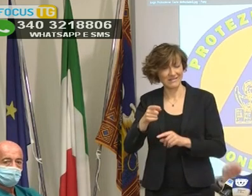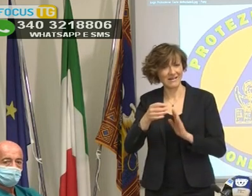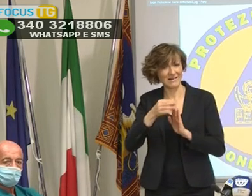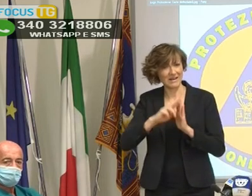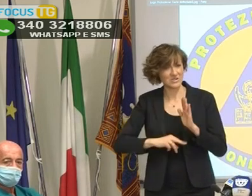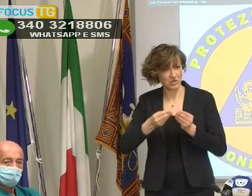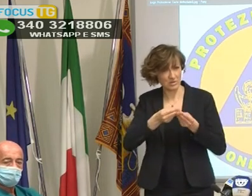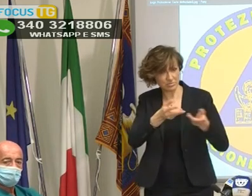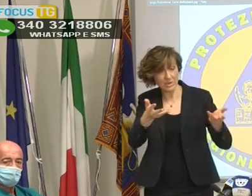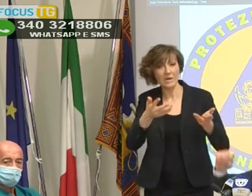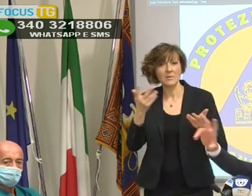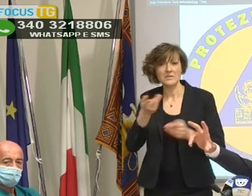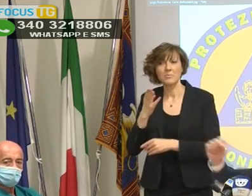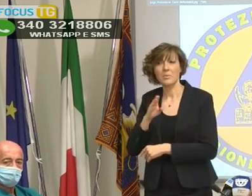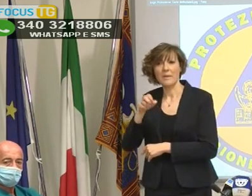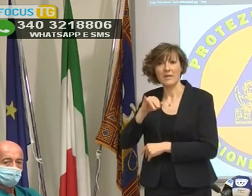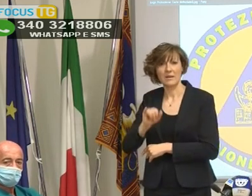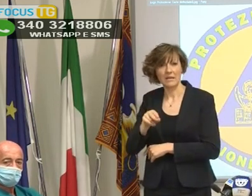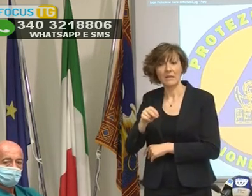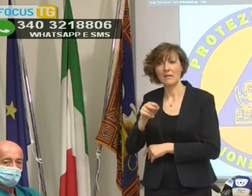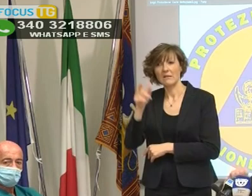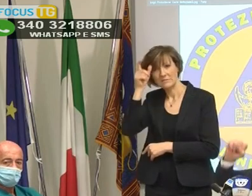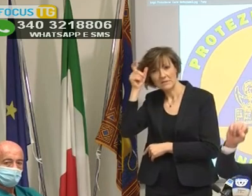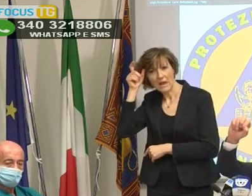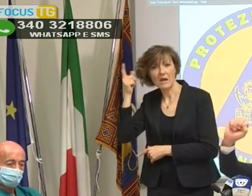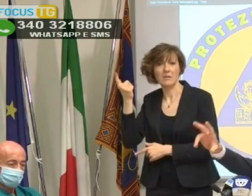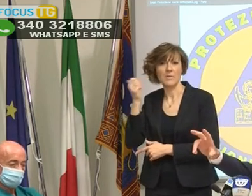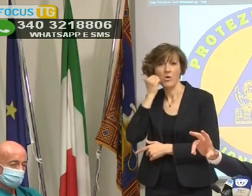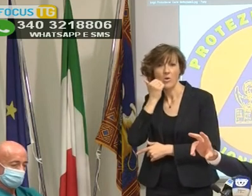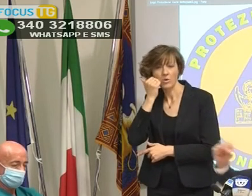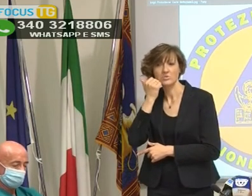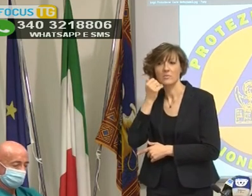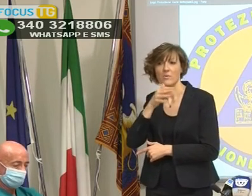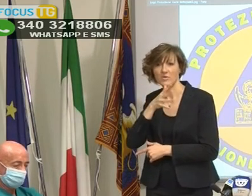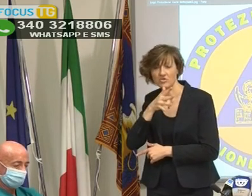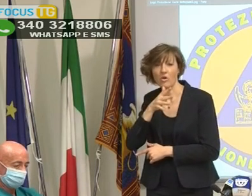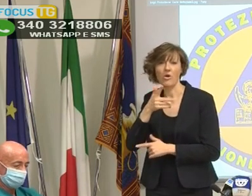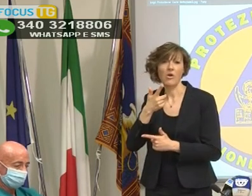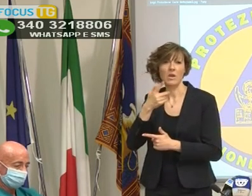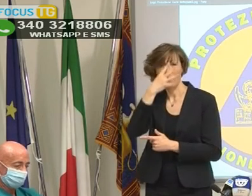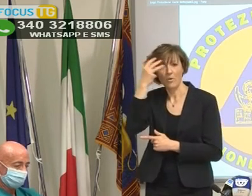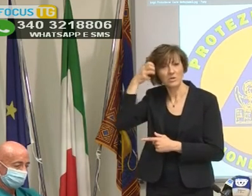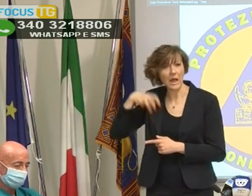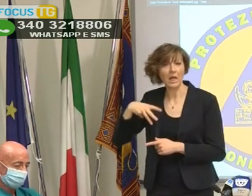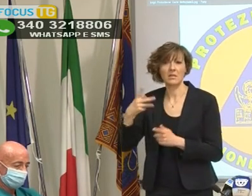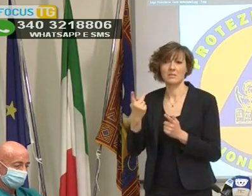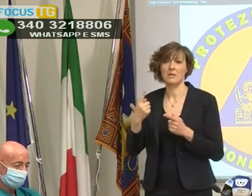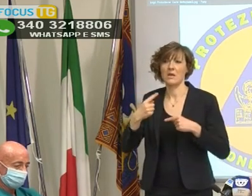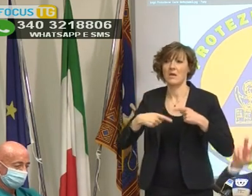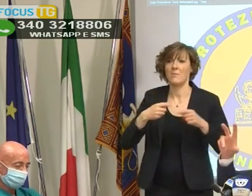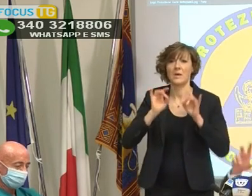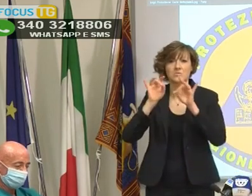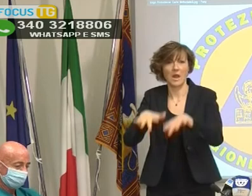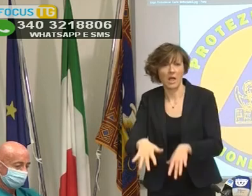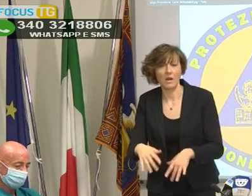Benin, la Serbia, il Kosovo, la Macedonia, le badanti moldave e i parenti